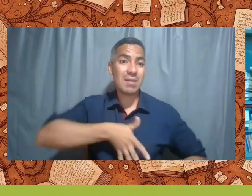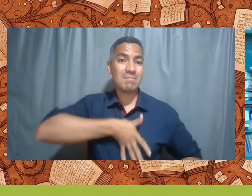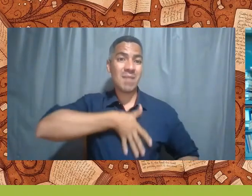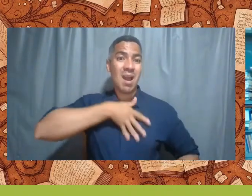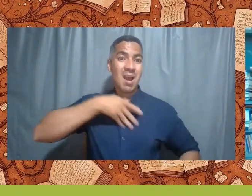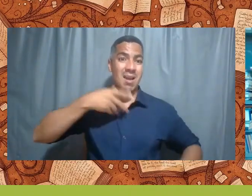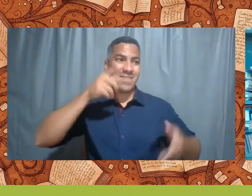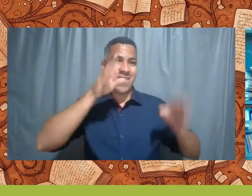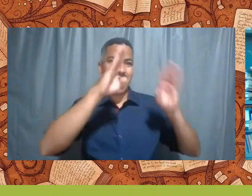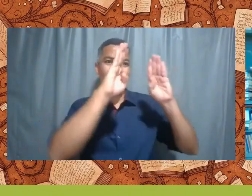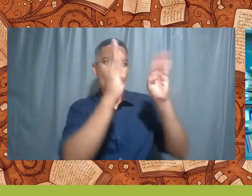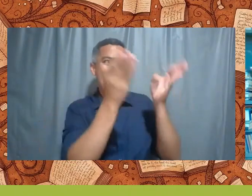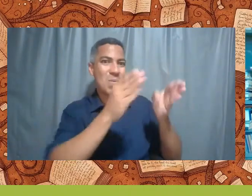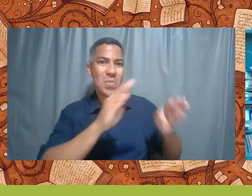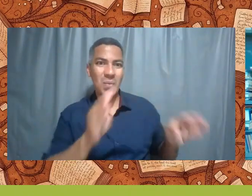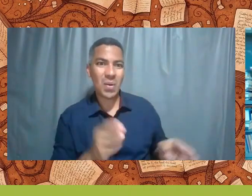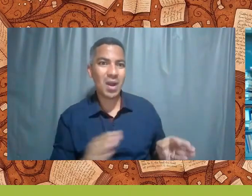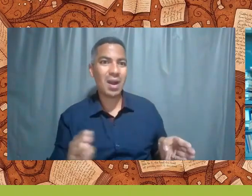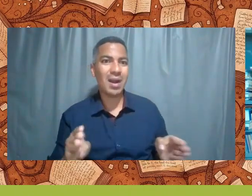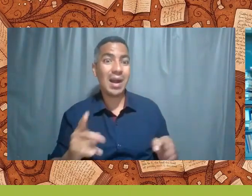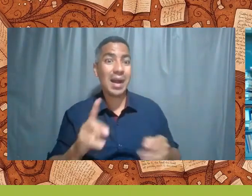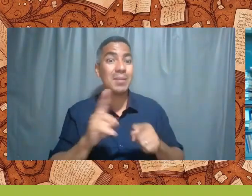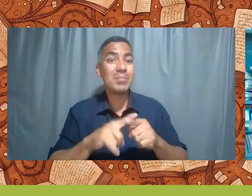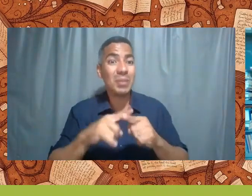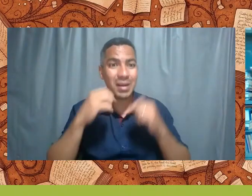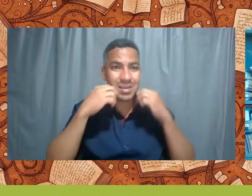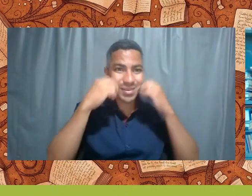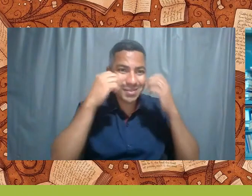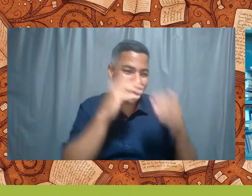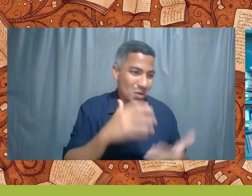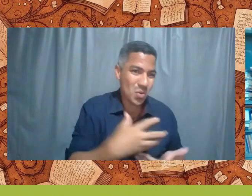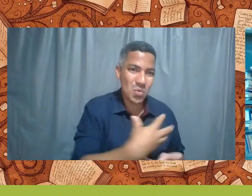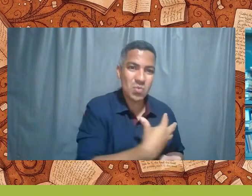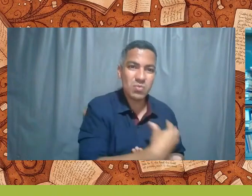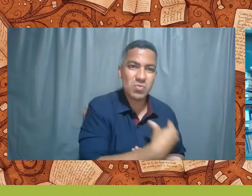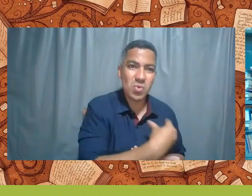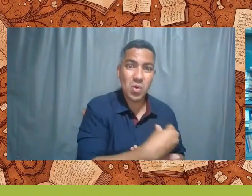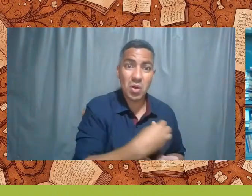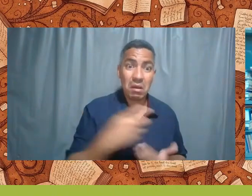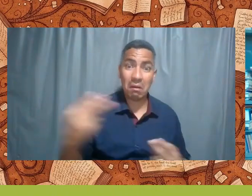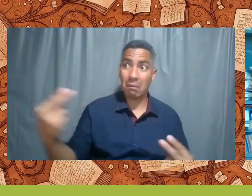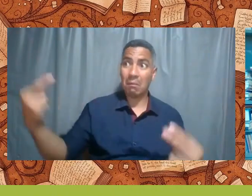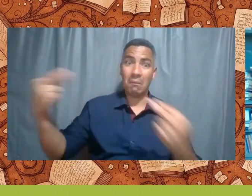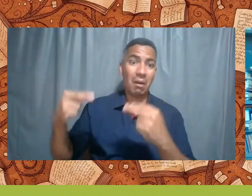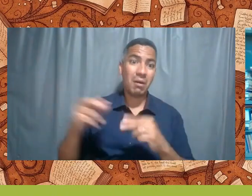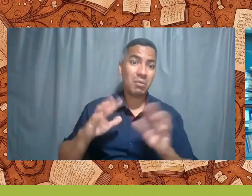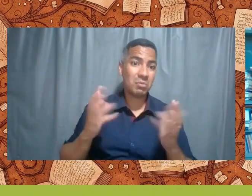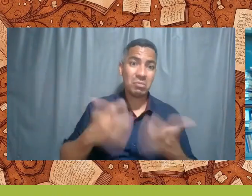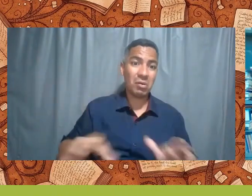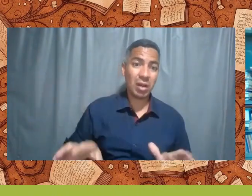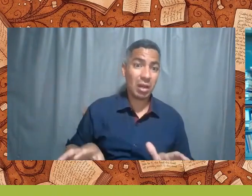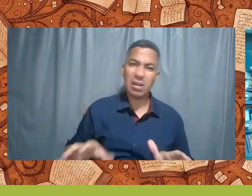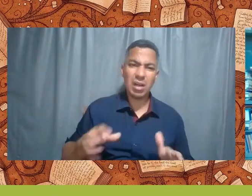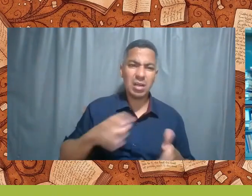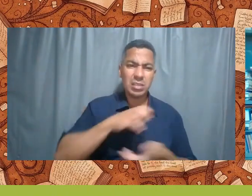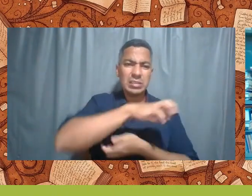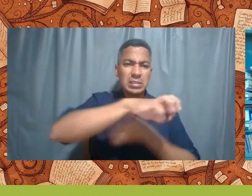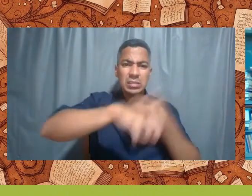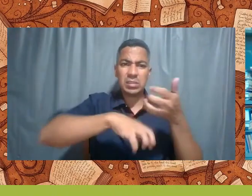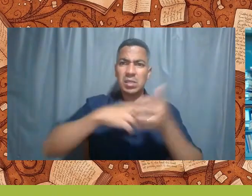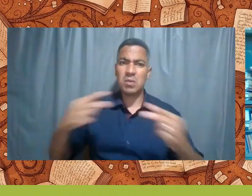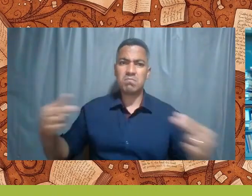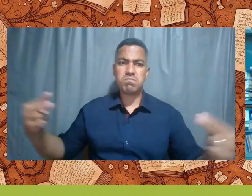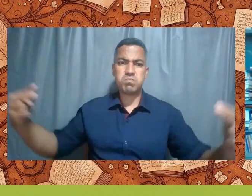elas exibiriam, né, os seus seios publicamente. Essa é a magnitude